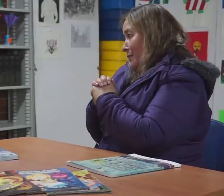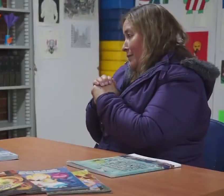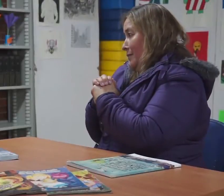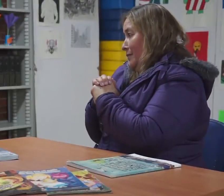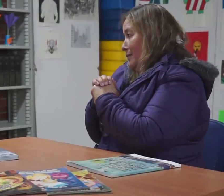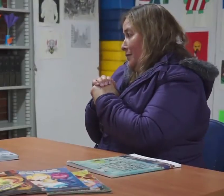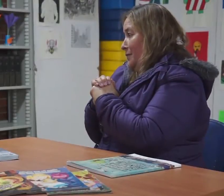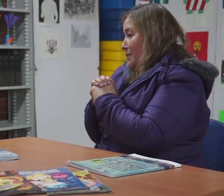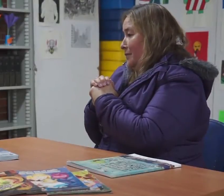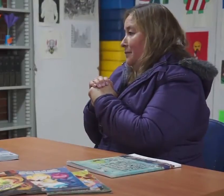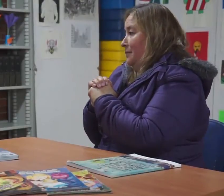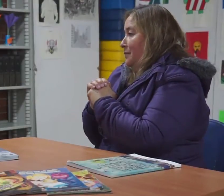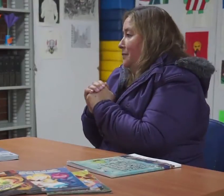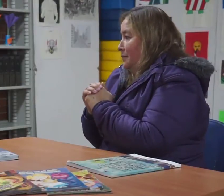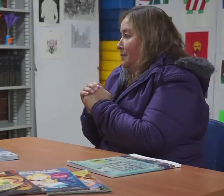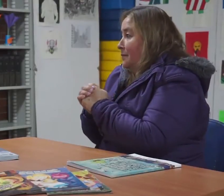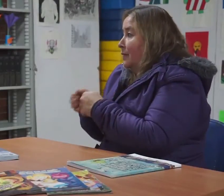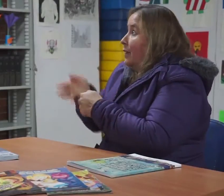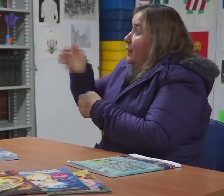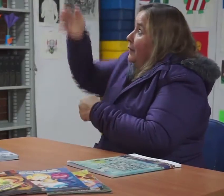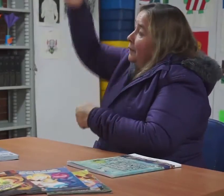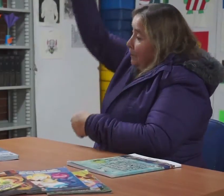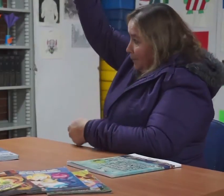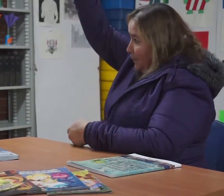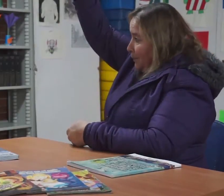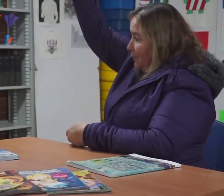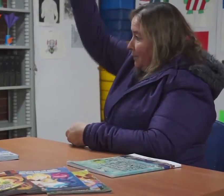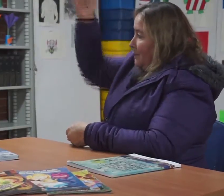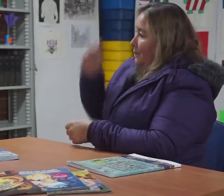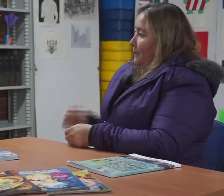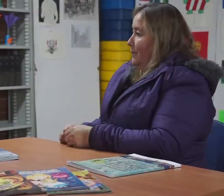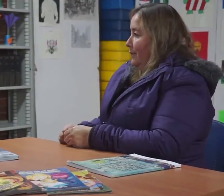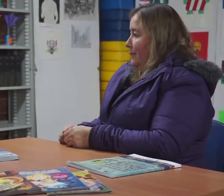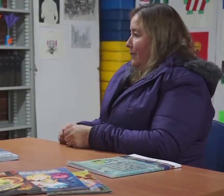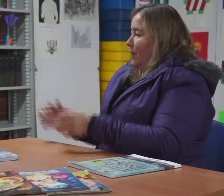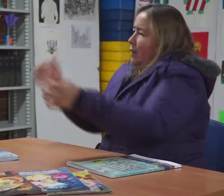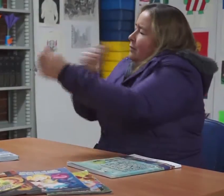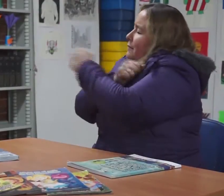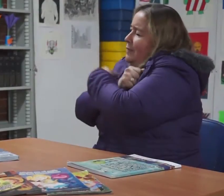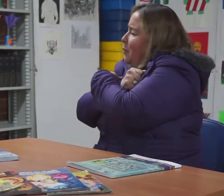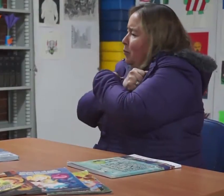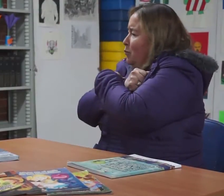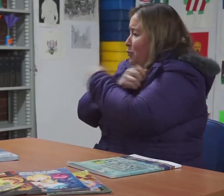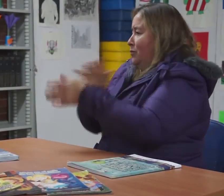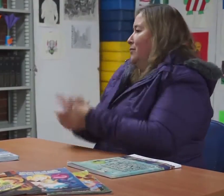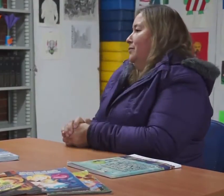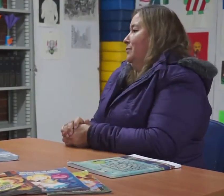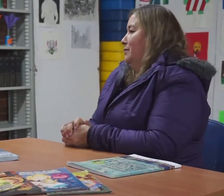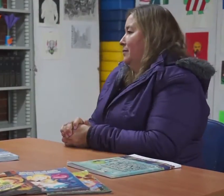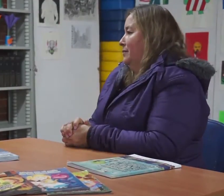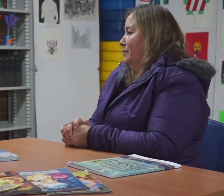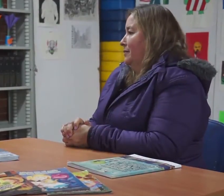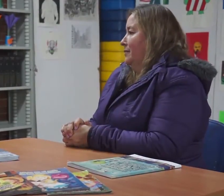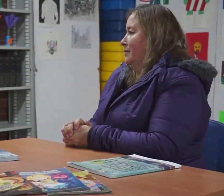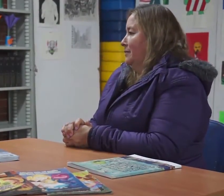quiero que en un futuro seas una gran doctora. Cuando crezcas, siempre, siempre te va a